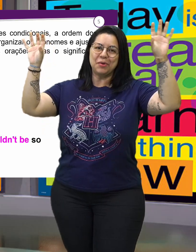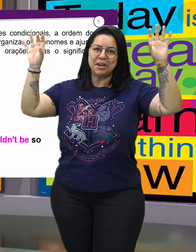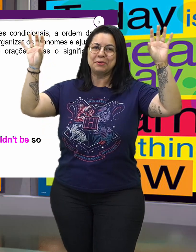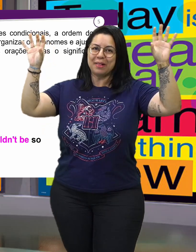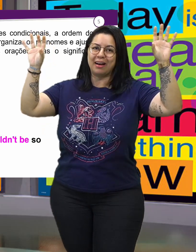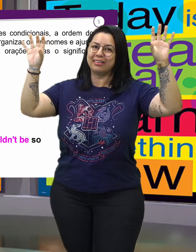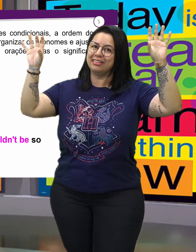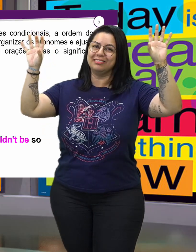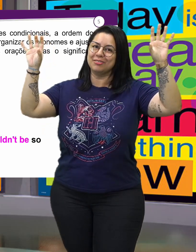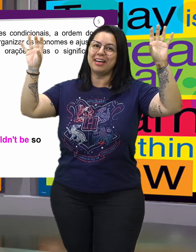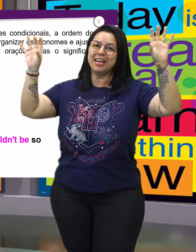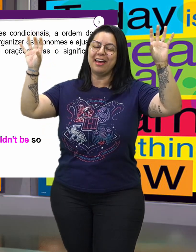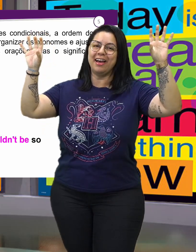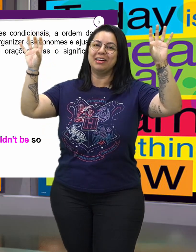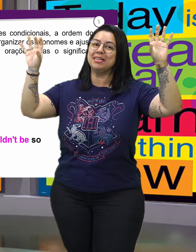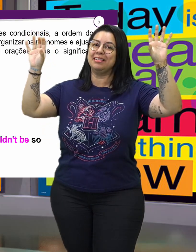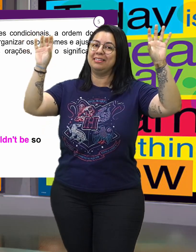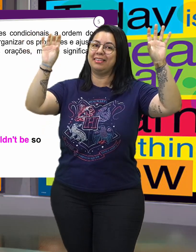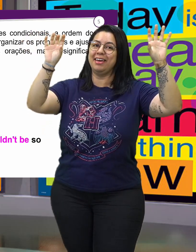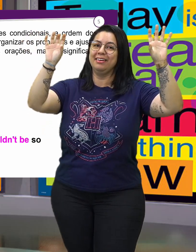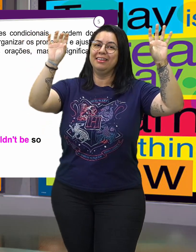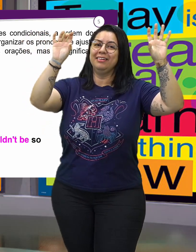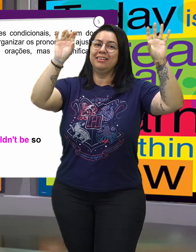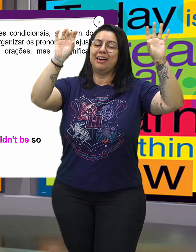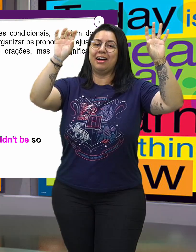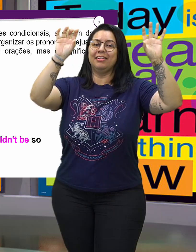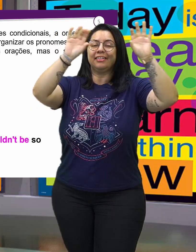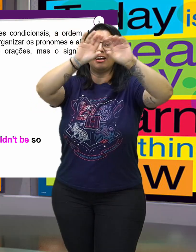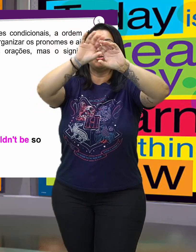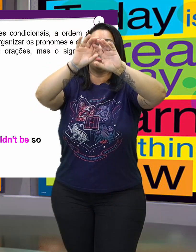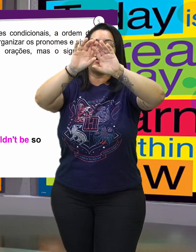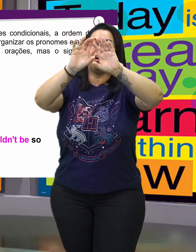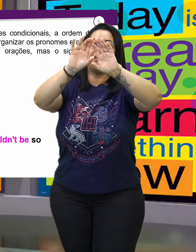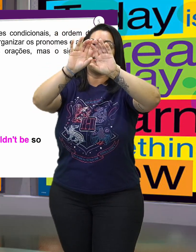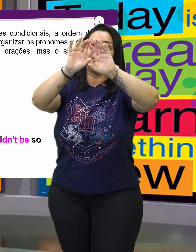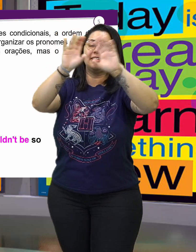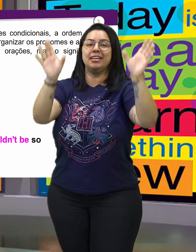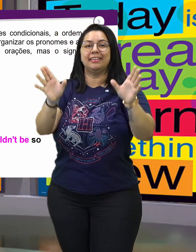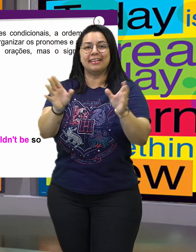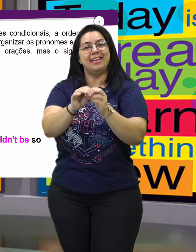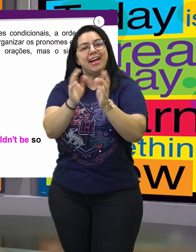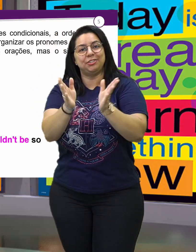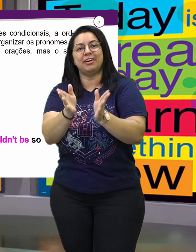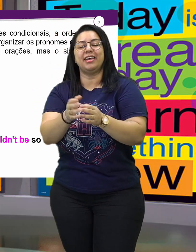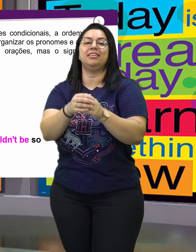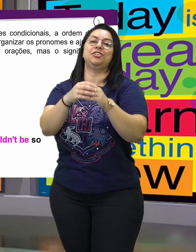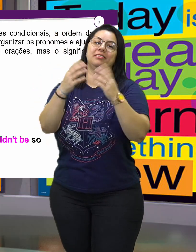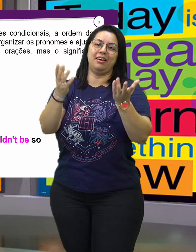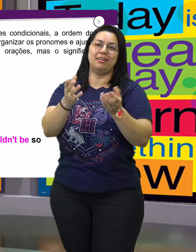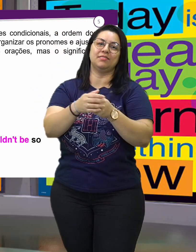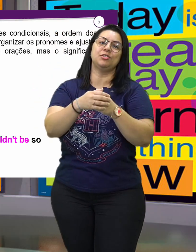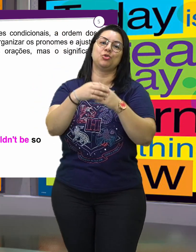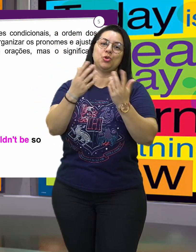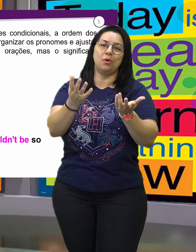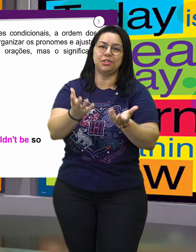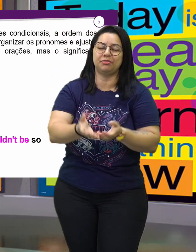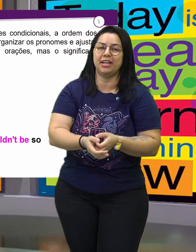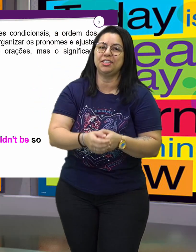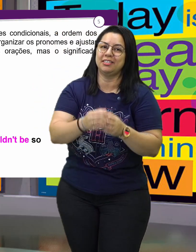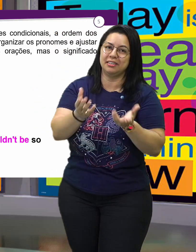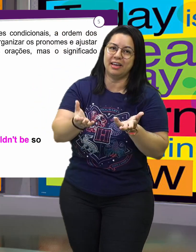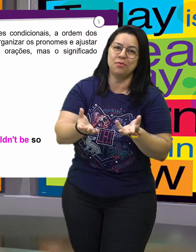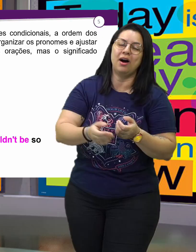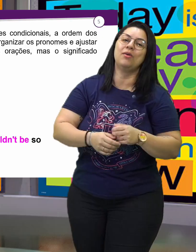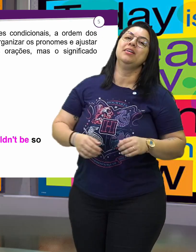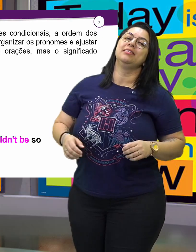regra, que é o irregular. Que ele não segue regra, mas ele tem ali a escrita dele é diferente, né? Às vezes o som é